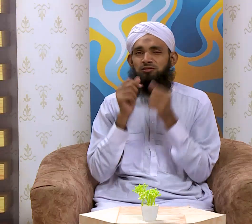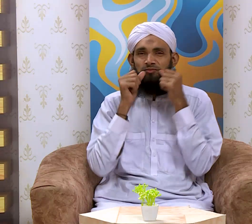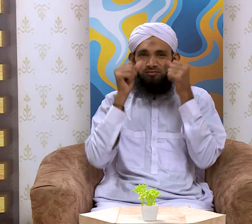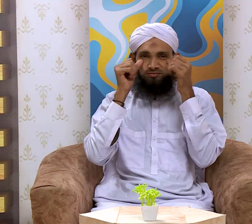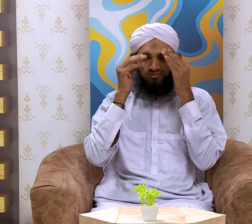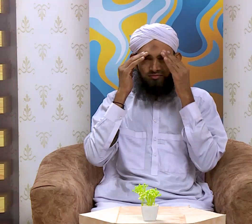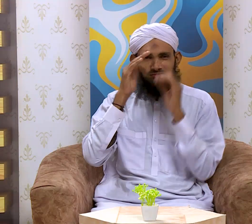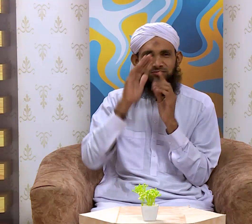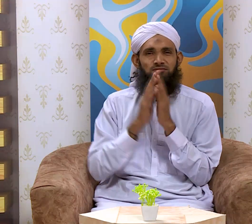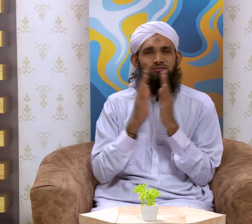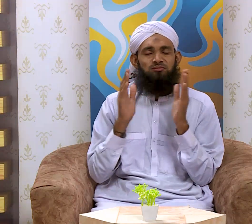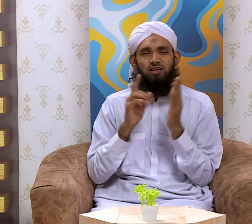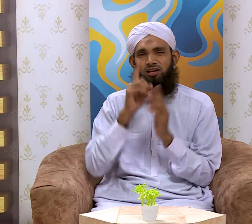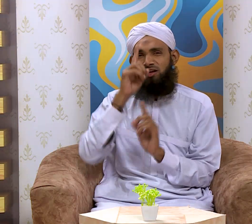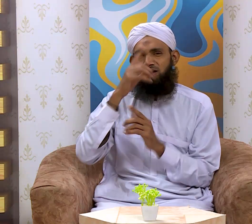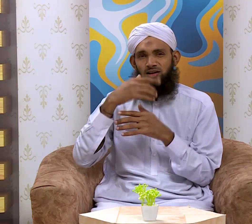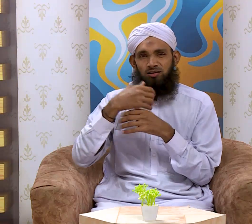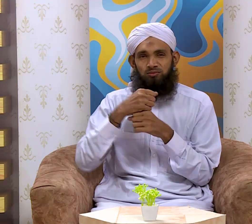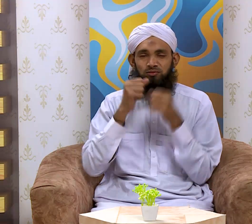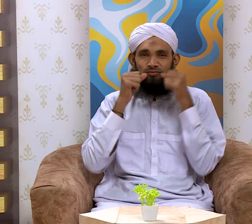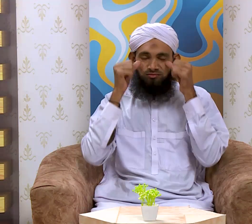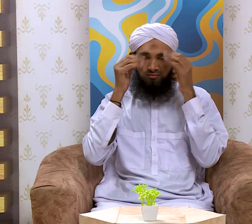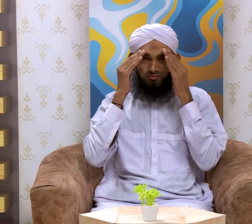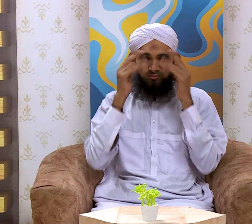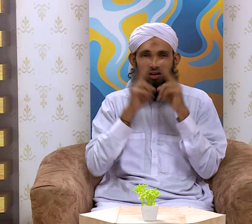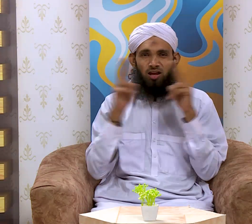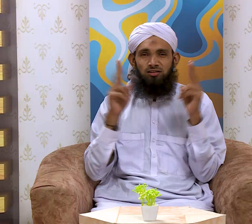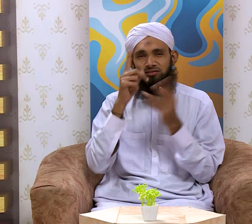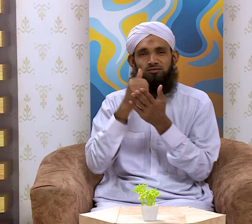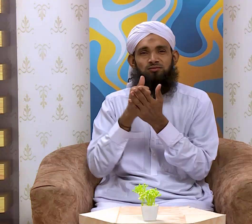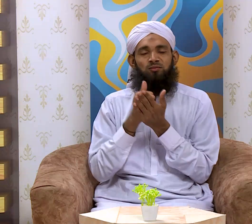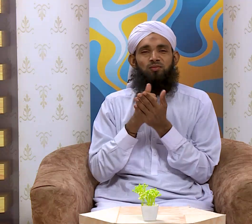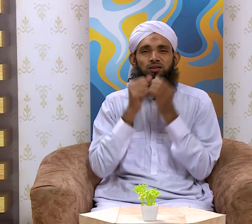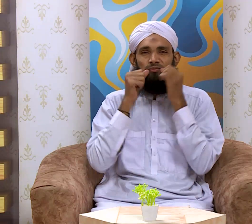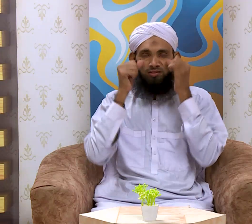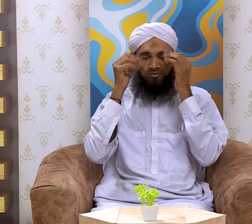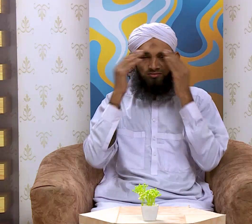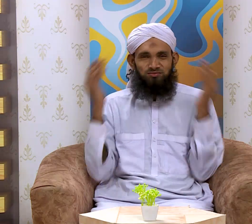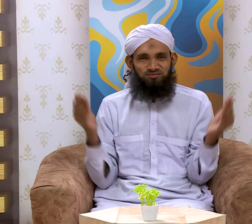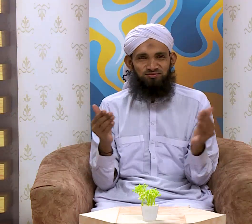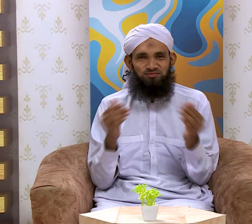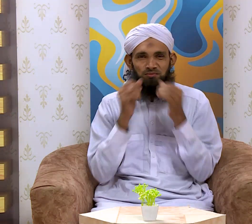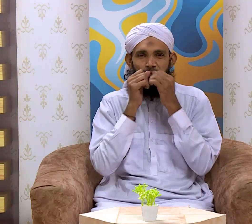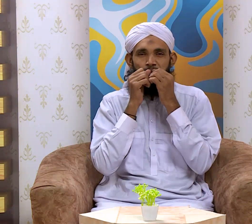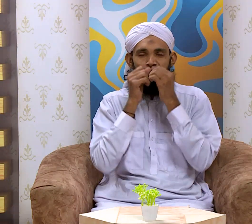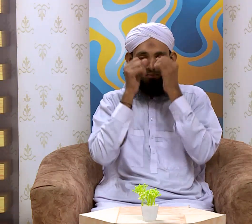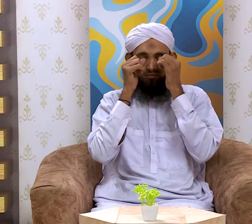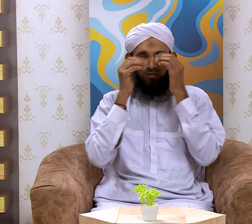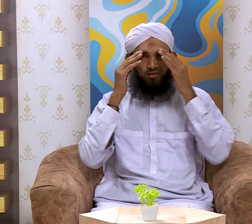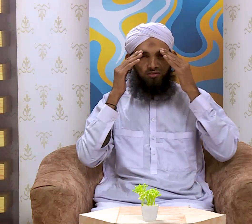کریم ہم سب کو درود پاک کی کثرت کی توفیق نصیب فرمائے۔ صلو علی الحبیب صلی اللہ تعالی علی محمد